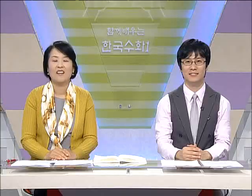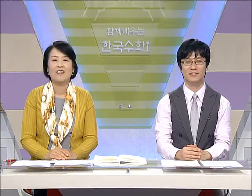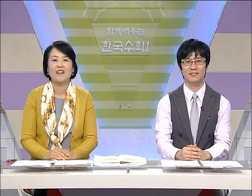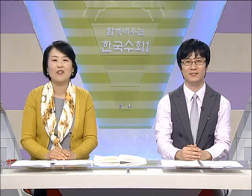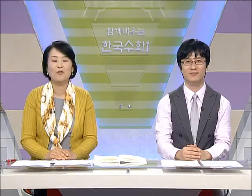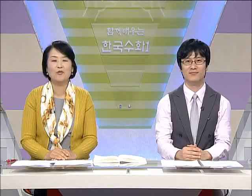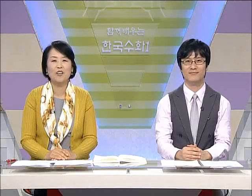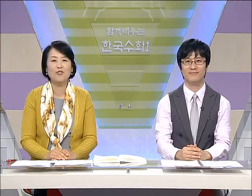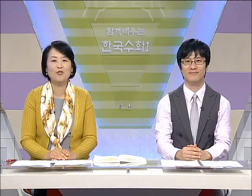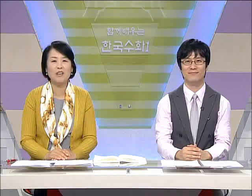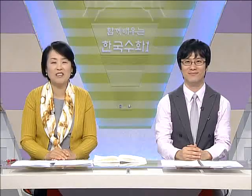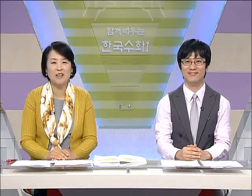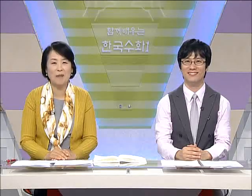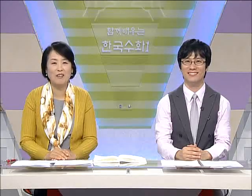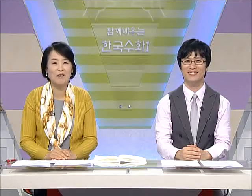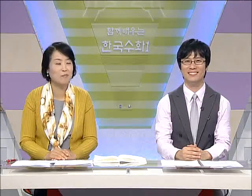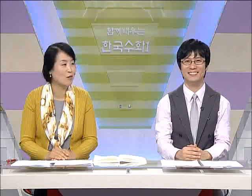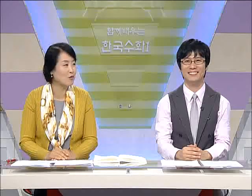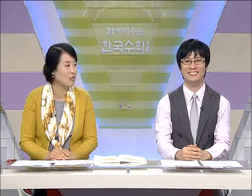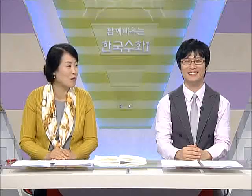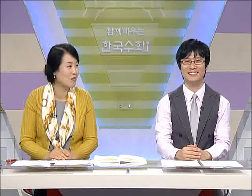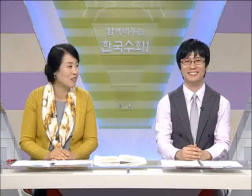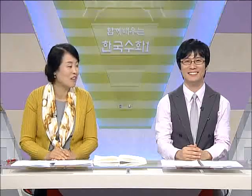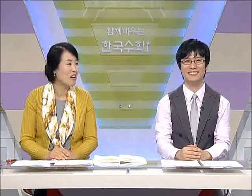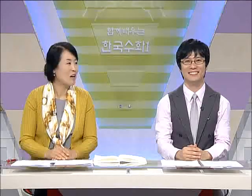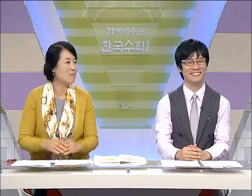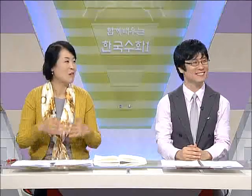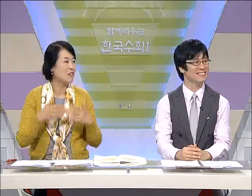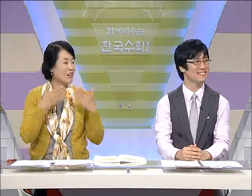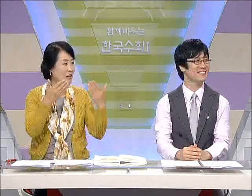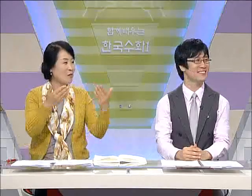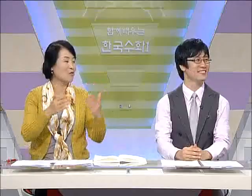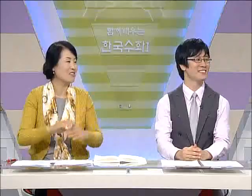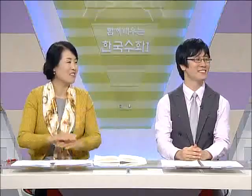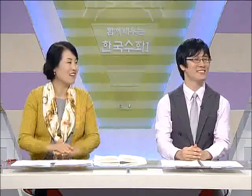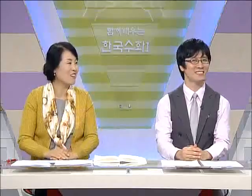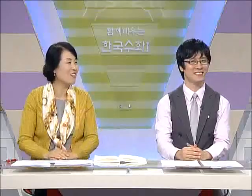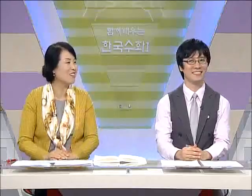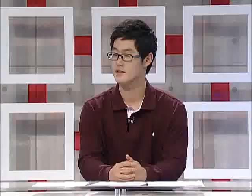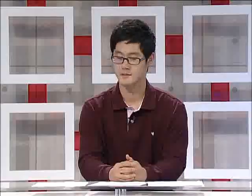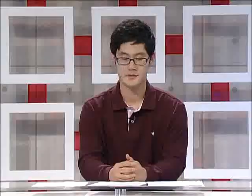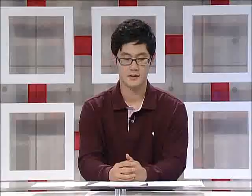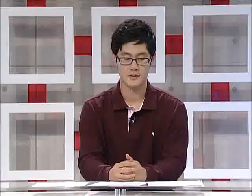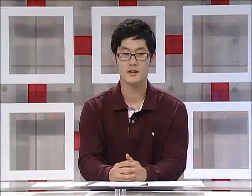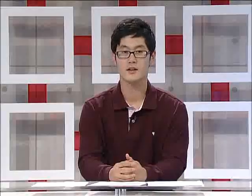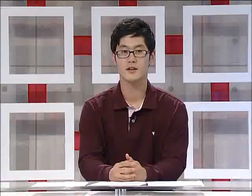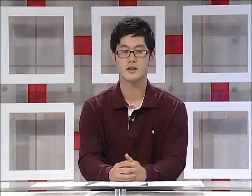네, 그러면 우리 형두 학생이 방금 배운 지명을 한번 해볼 수 있을까요?